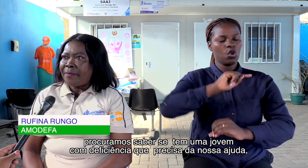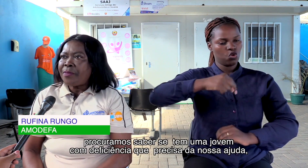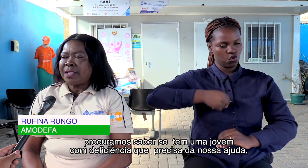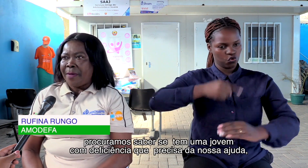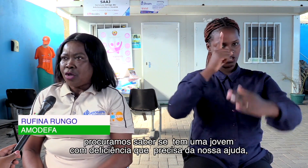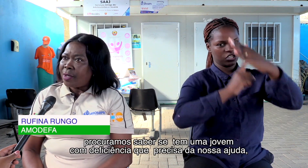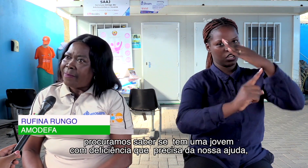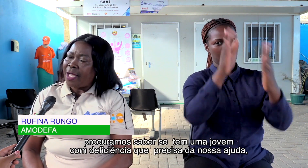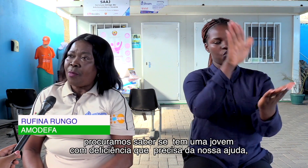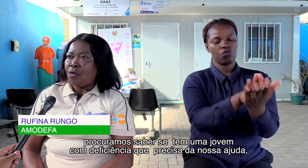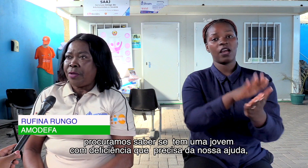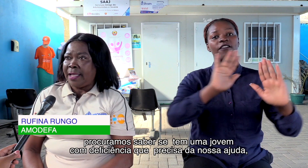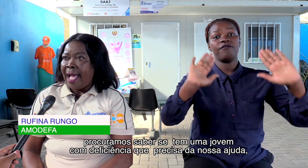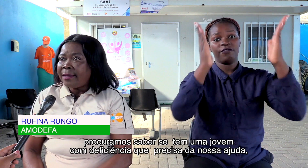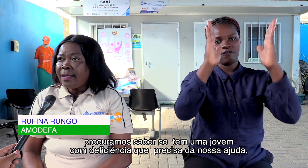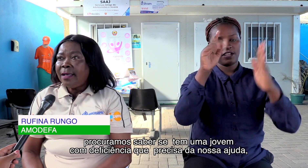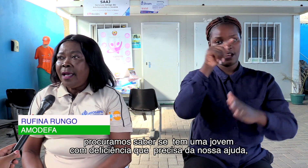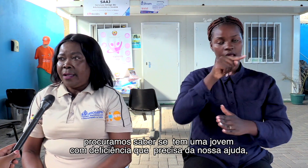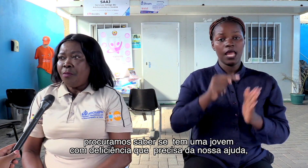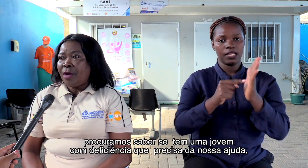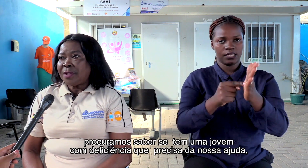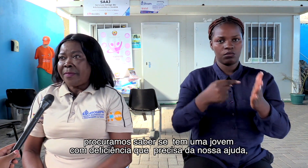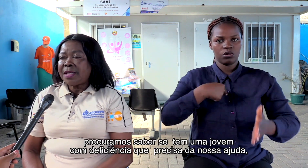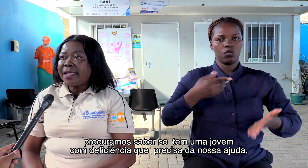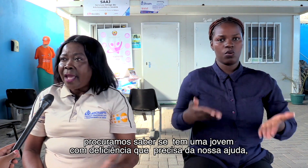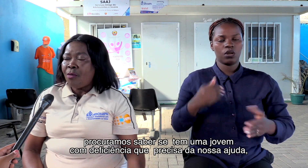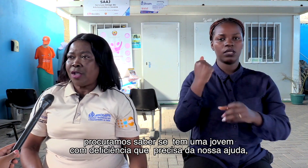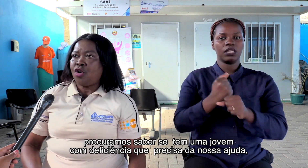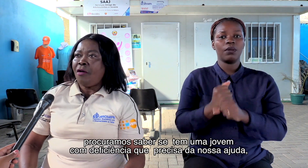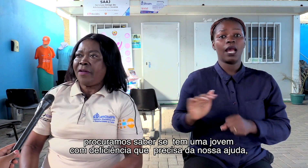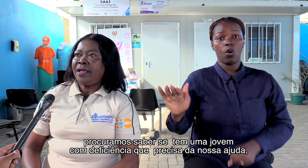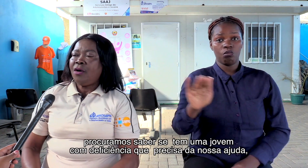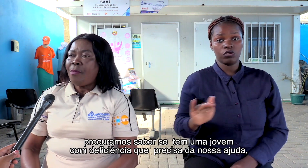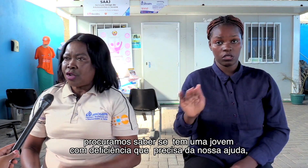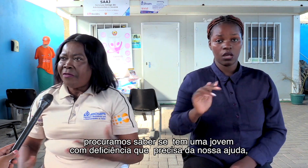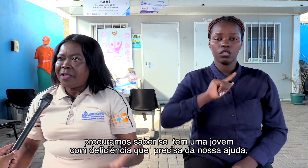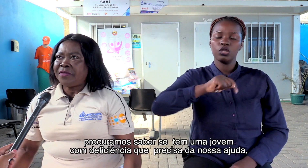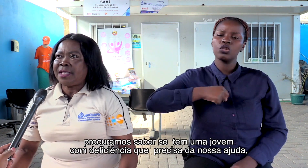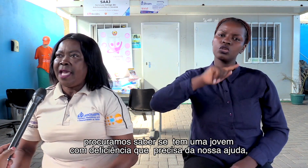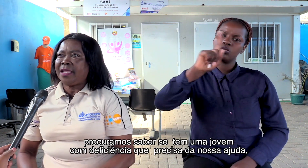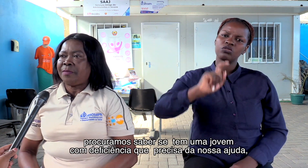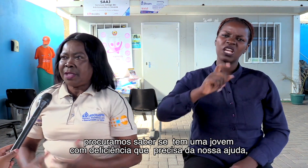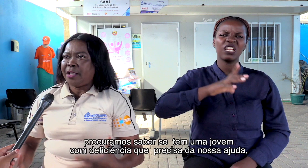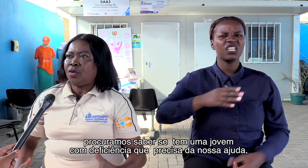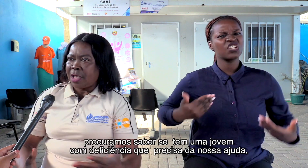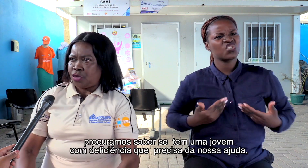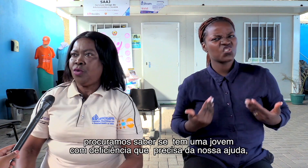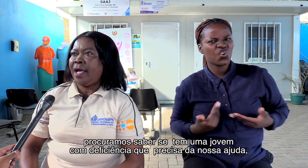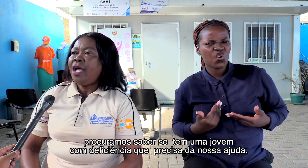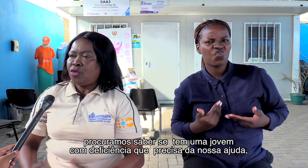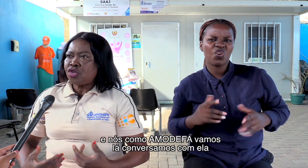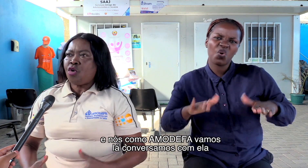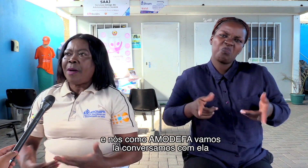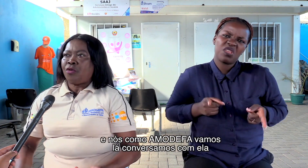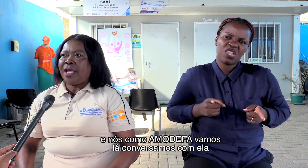procuramos saber, por exemplo, agora estou a trabalhar numa comunidade, então procuramos saber se tem uma jovem deficiente que precisa da nossa